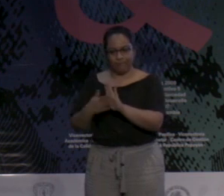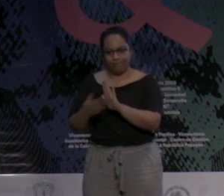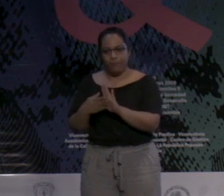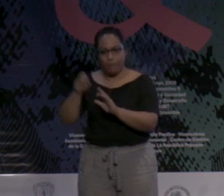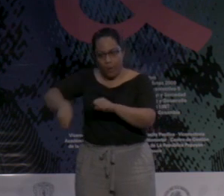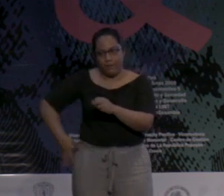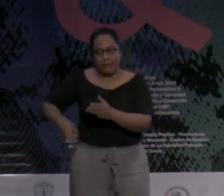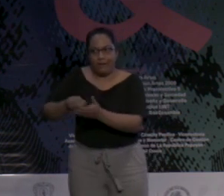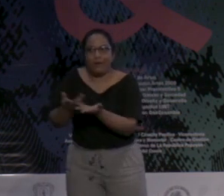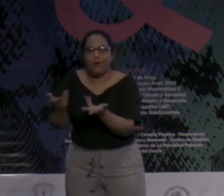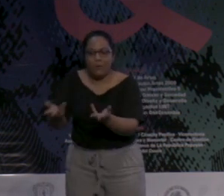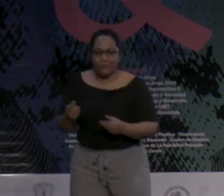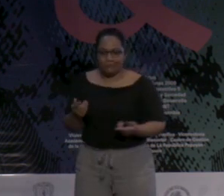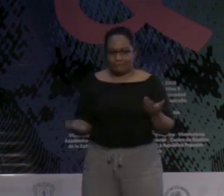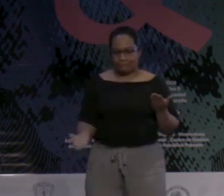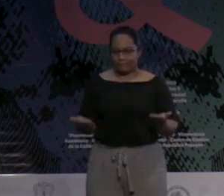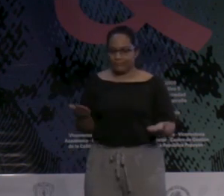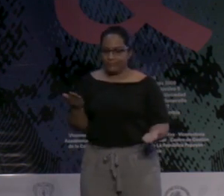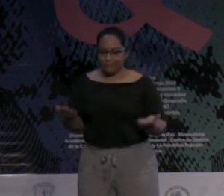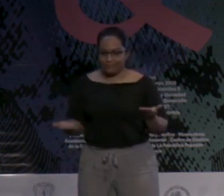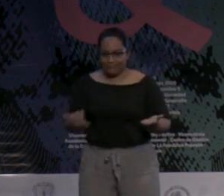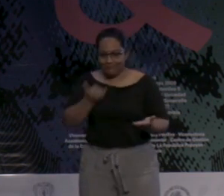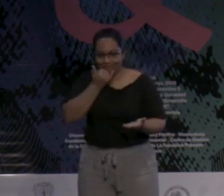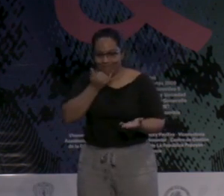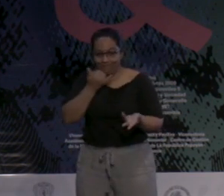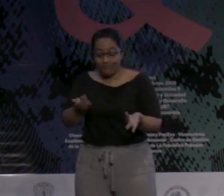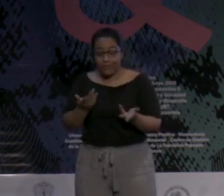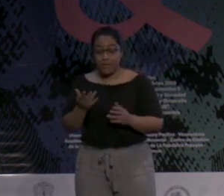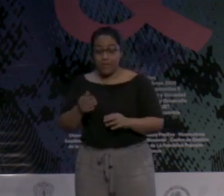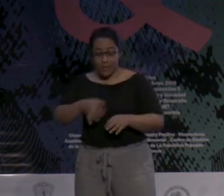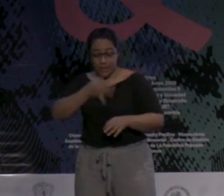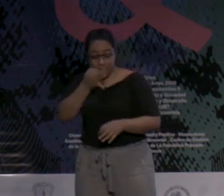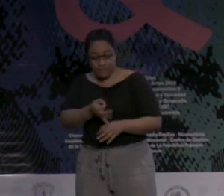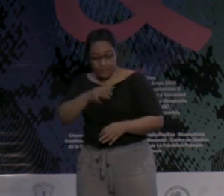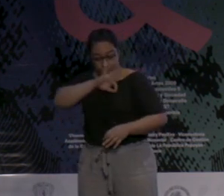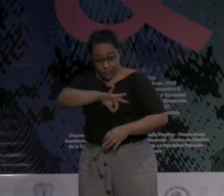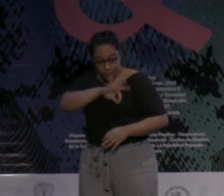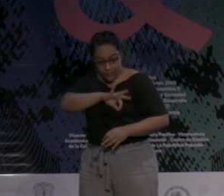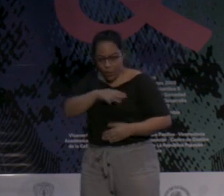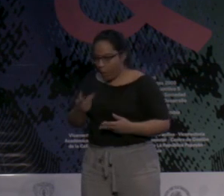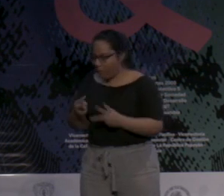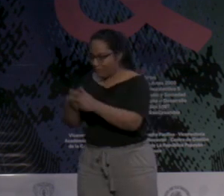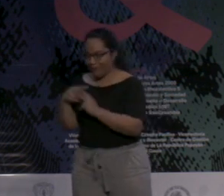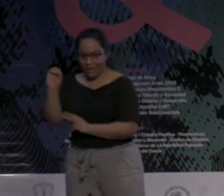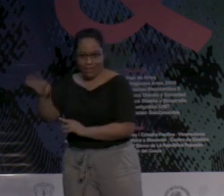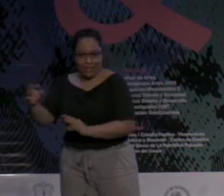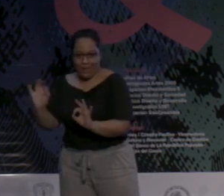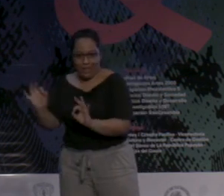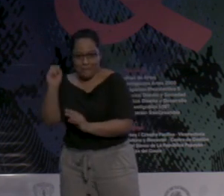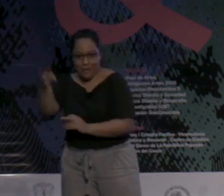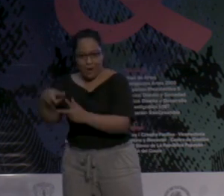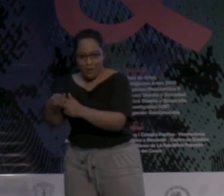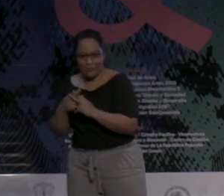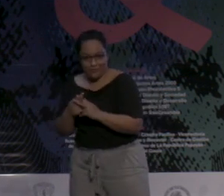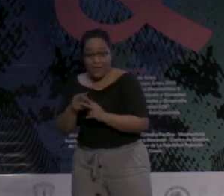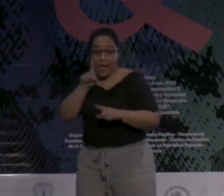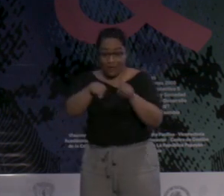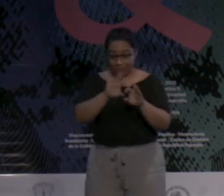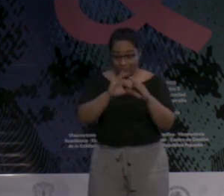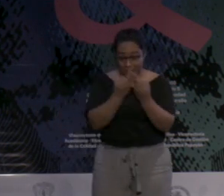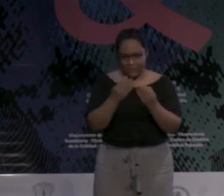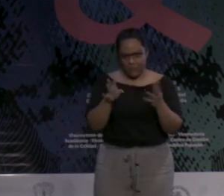tienen capacidades económicas. Entonces pasa una cosa, y es que si acceden al subsidio no acceden al préstamo, y la mayoría de las familias que accedieron a subsidios